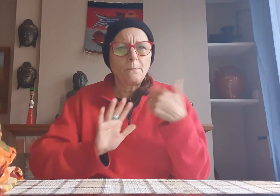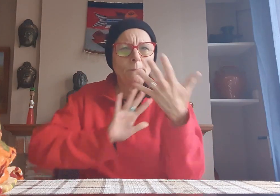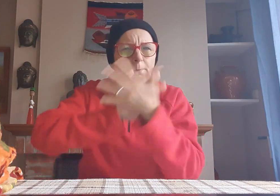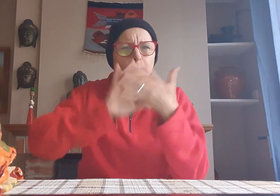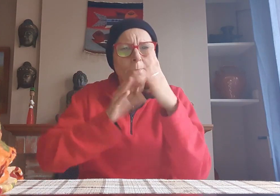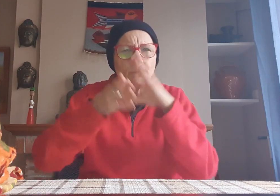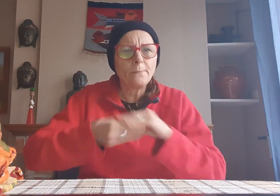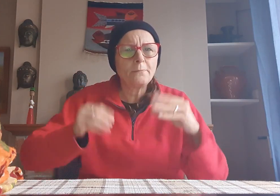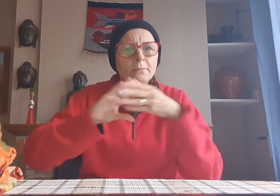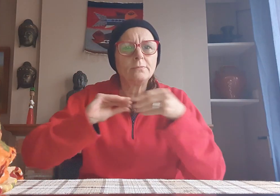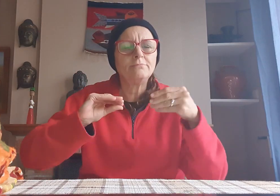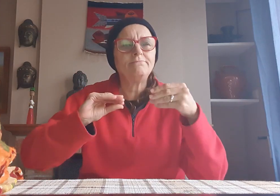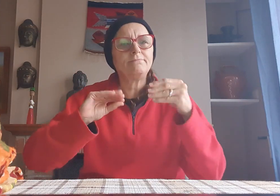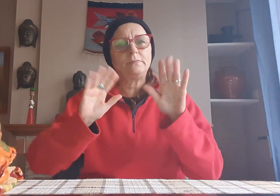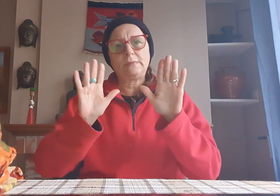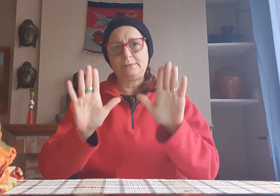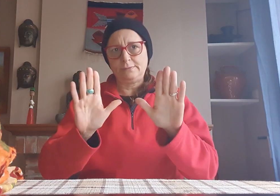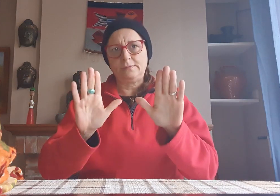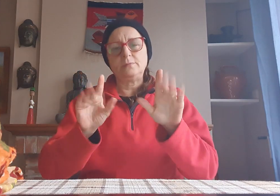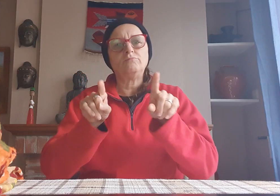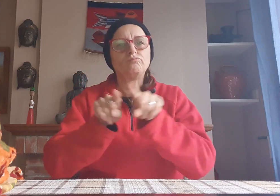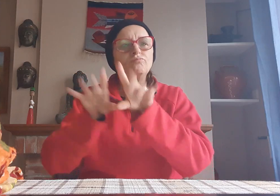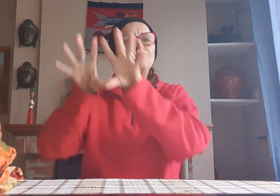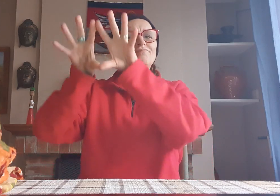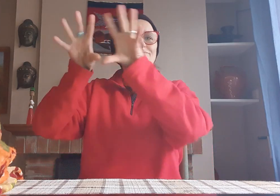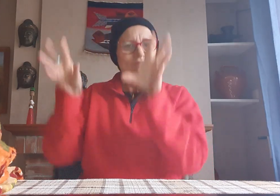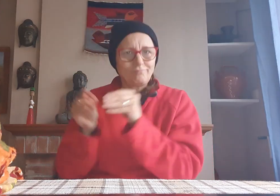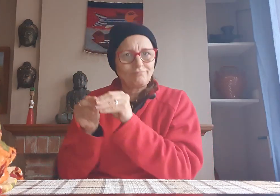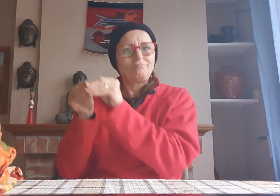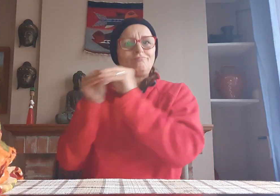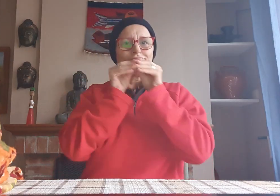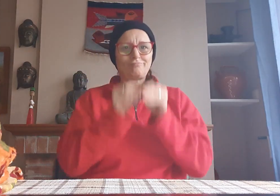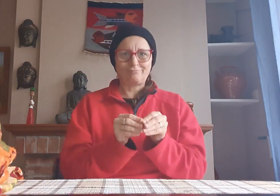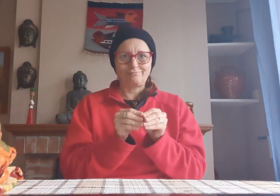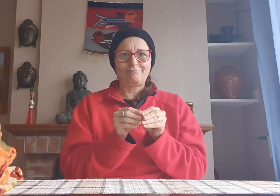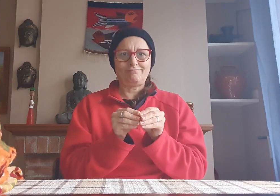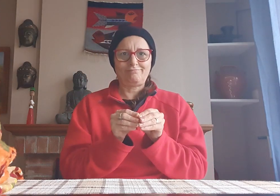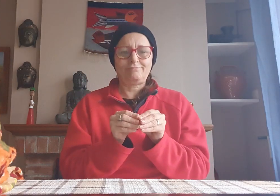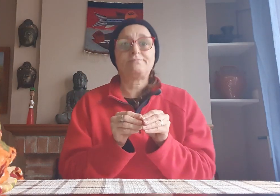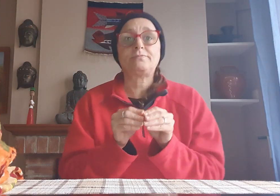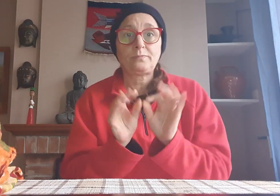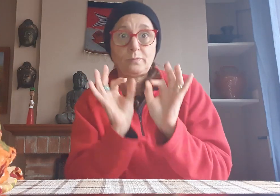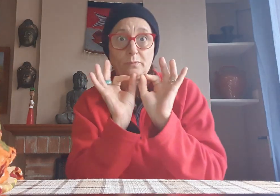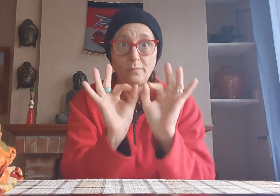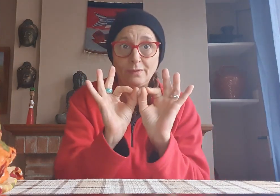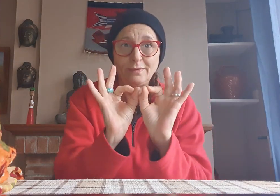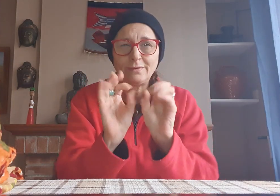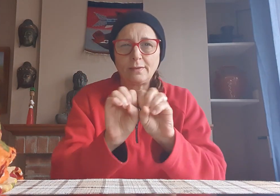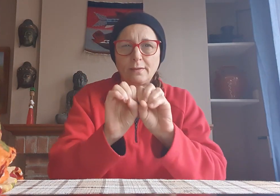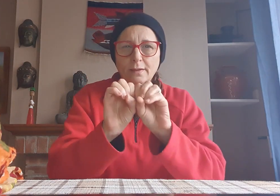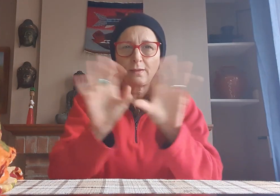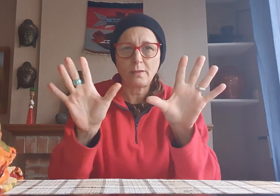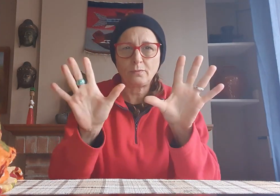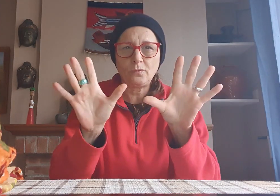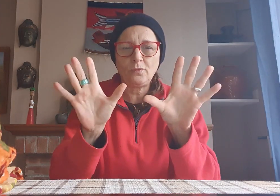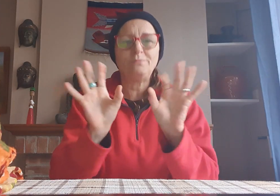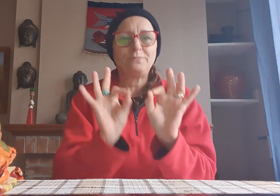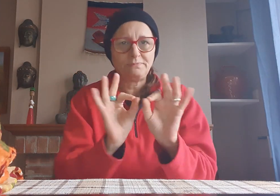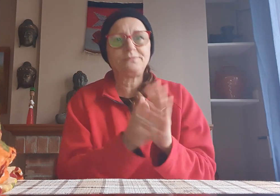si lo pide en los próximos 3 minutos, le enviaremos la versión deluxe recargable al mismo precio. Así no tendrá que volver a gastar dinero en pilas para